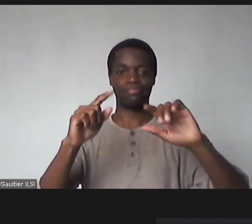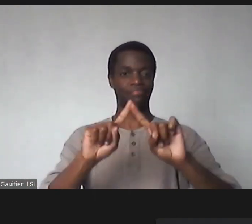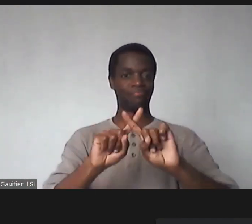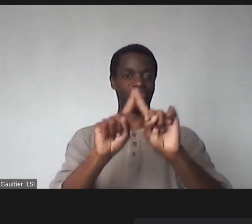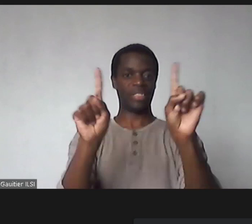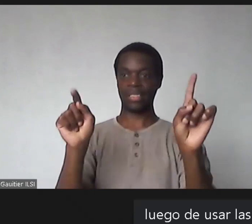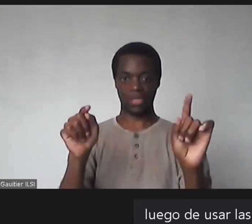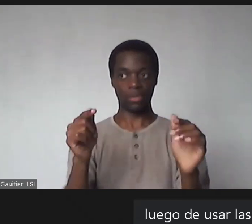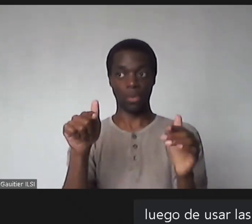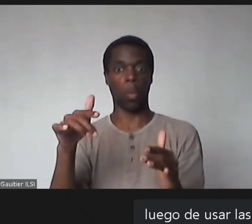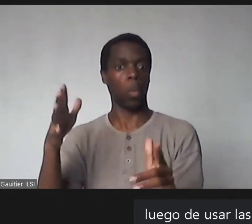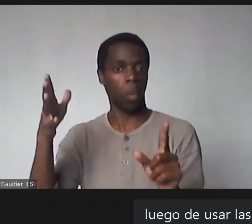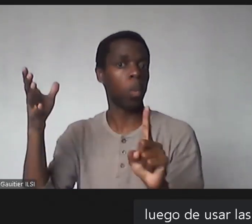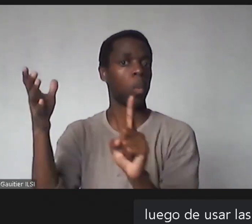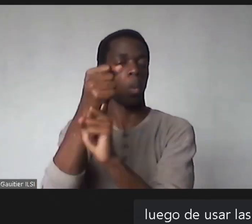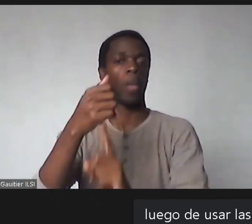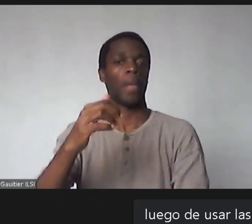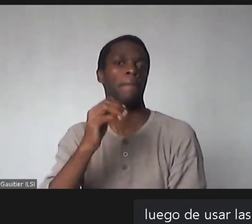de Brasil.